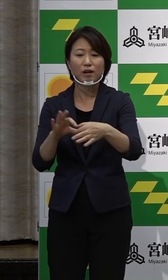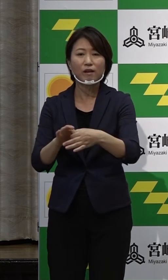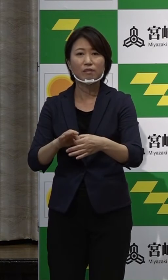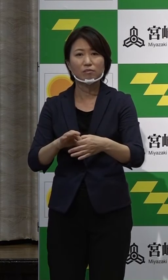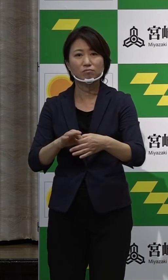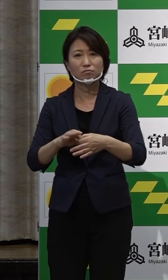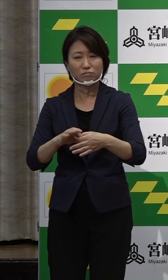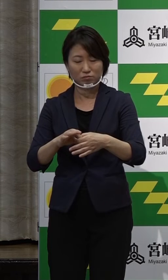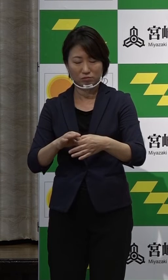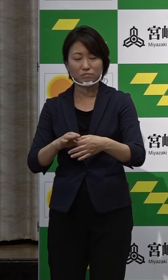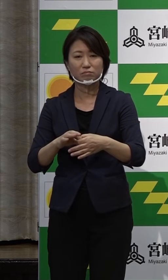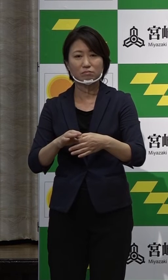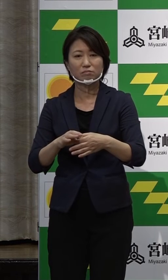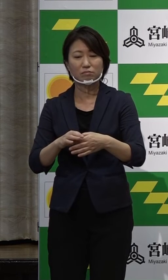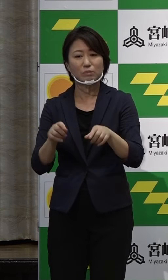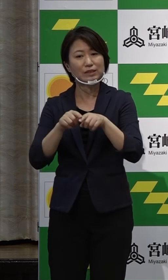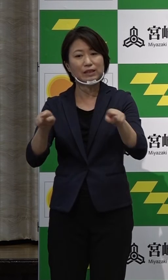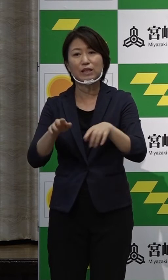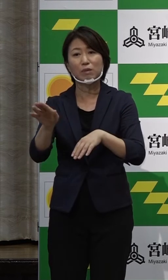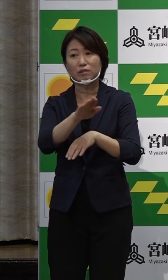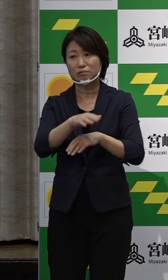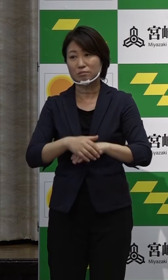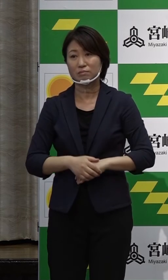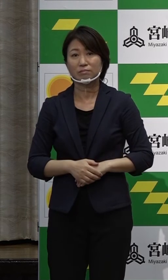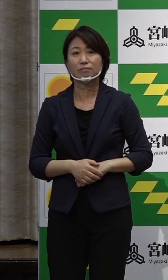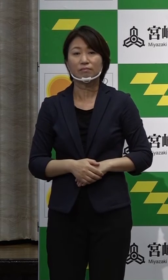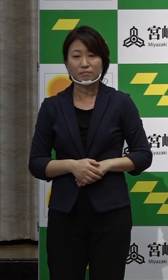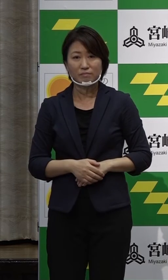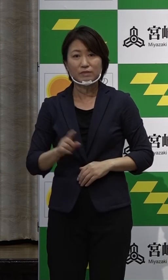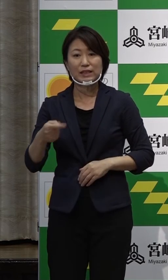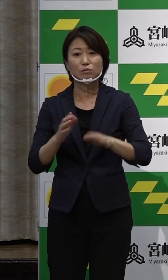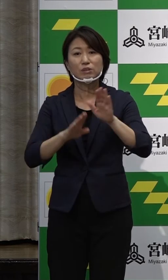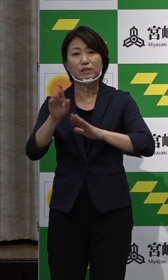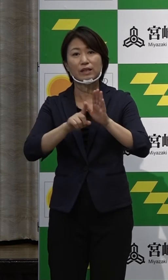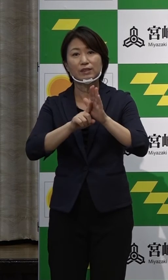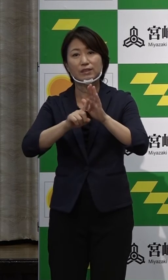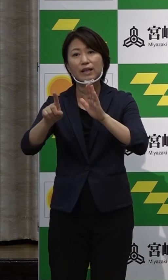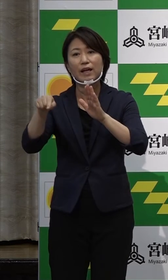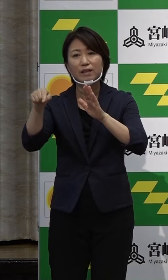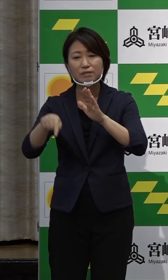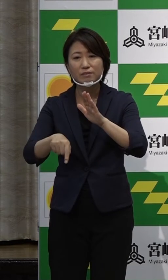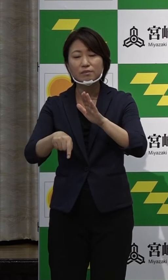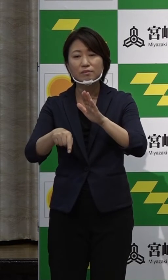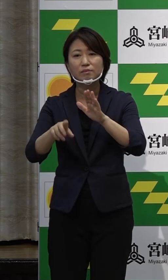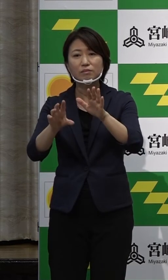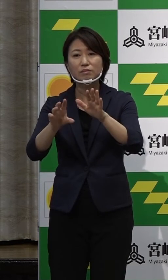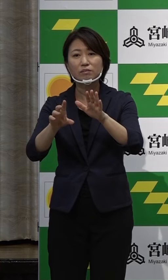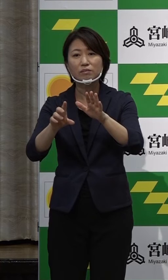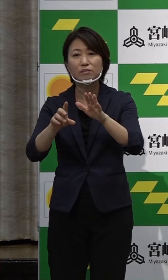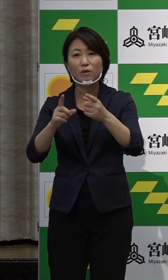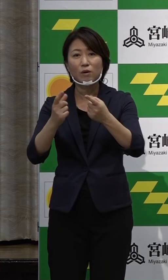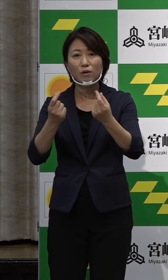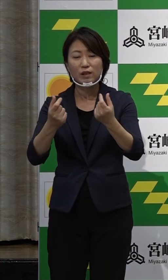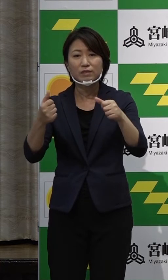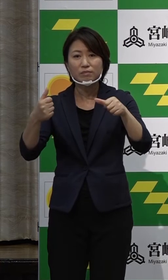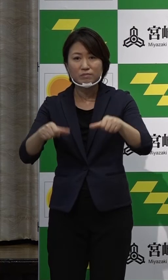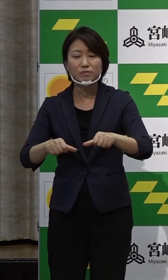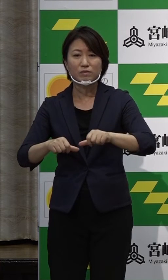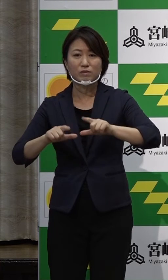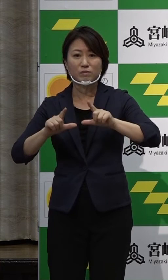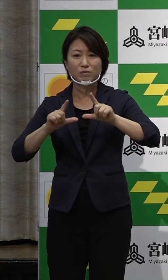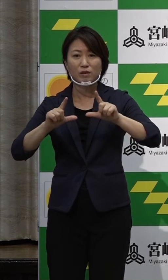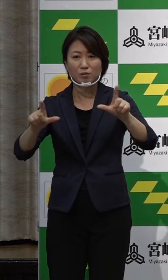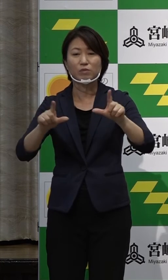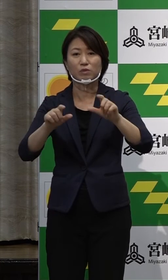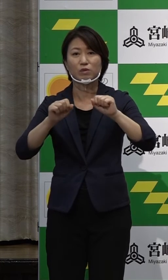かというようなことが指摘をされておりまして、緊急事態宣言なり強い警戒メッセージを出したとしても東京オリンピック・パ